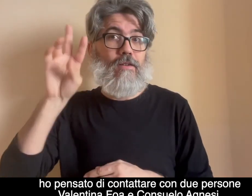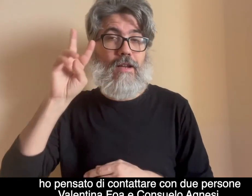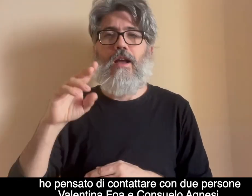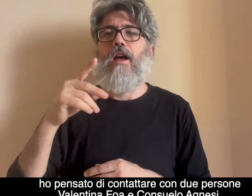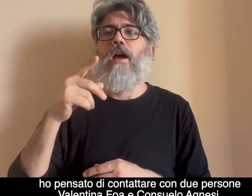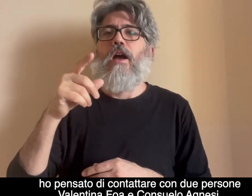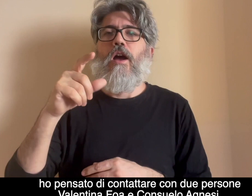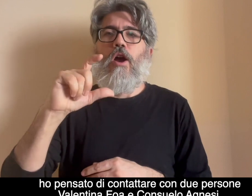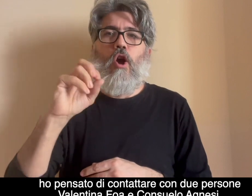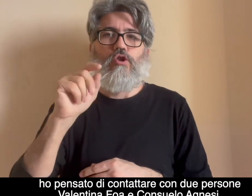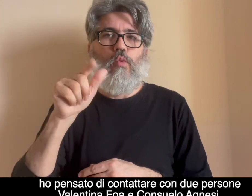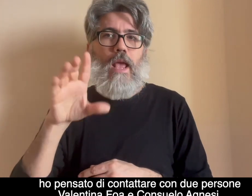consuelo agnesi